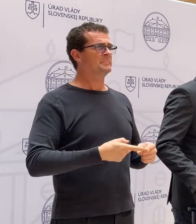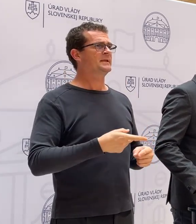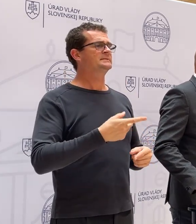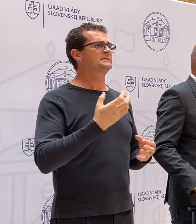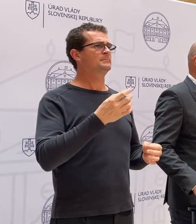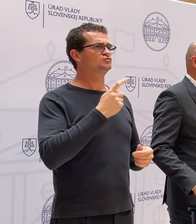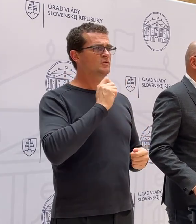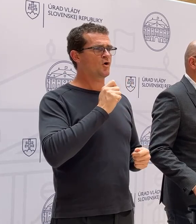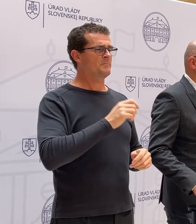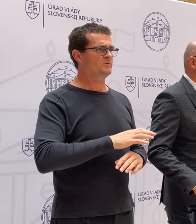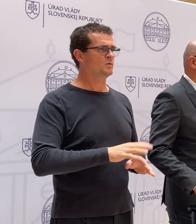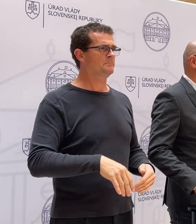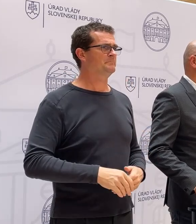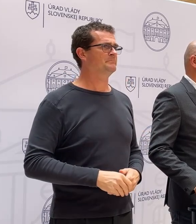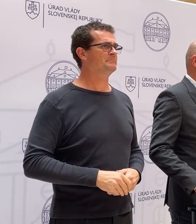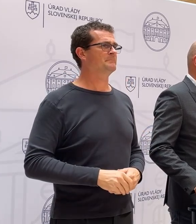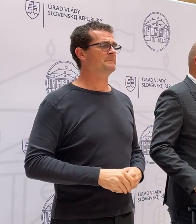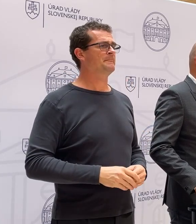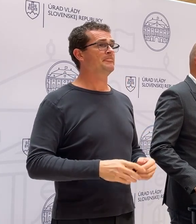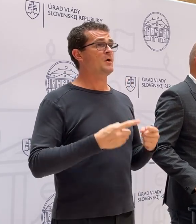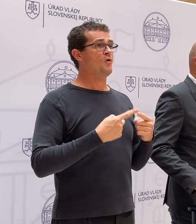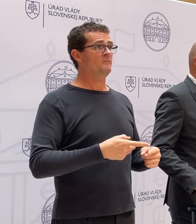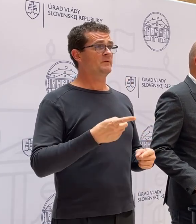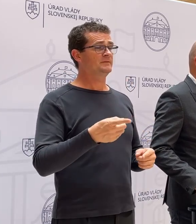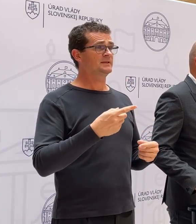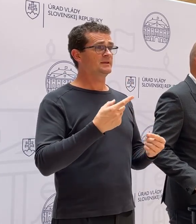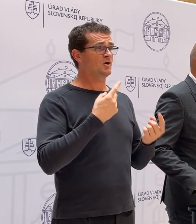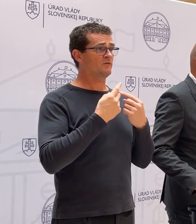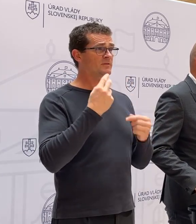rozumiete, prečo to nebudem komentovať. Ovplyvní nejakým spôsobom